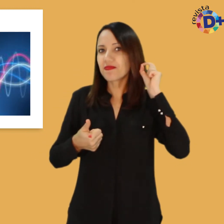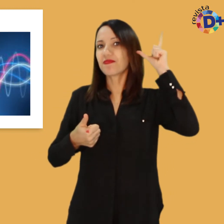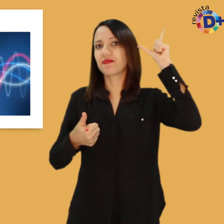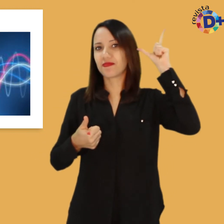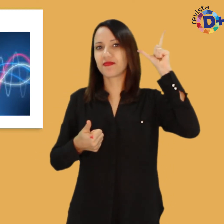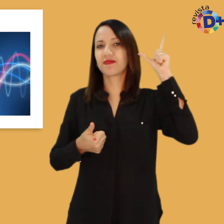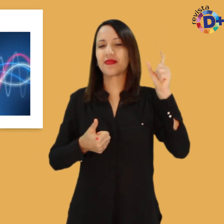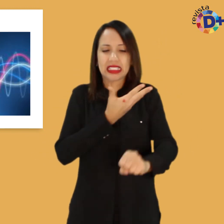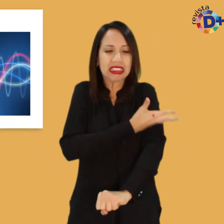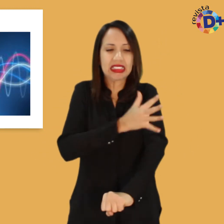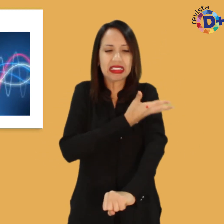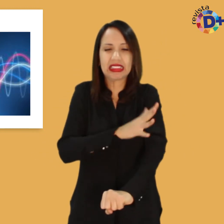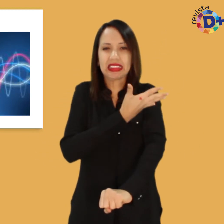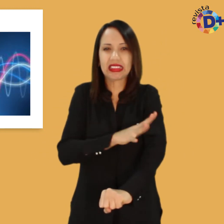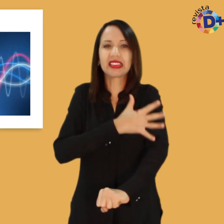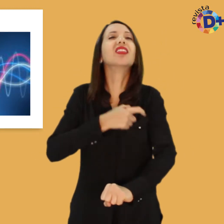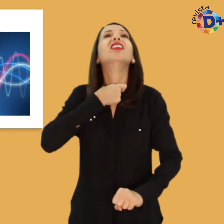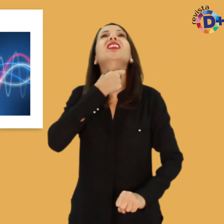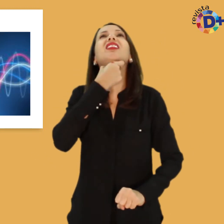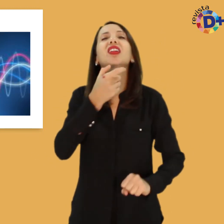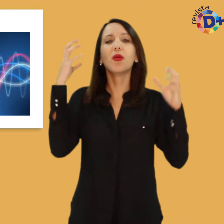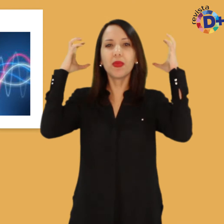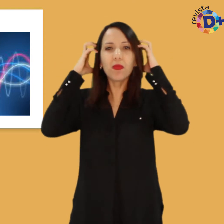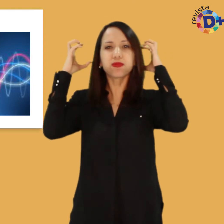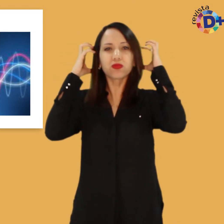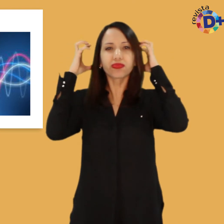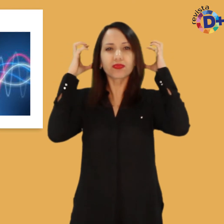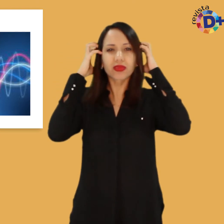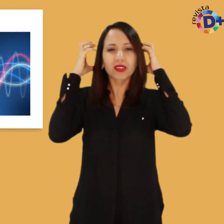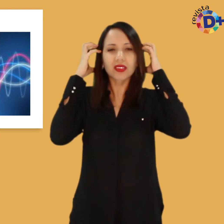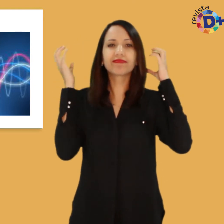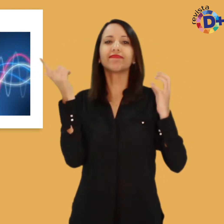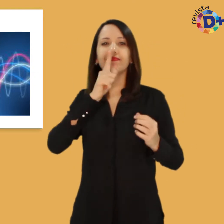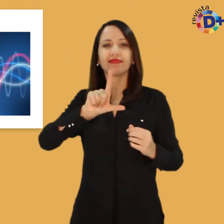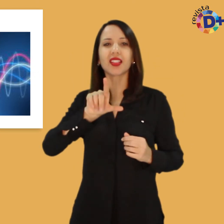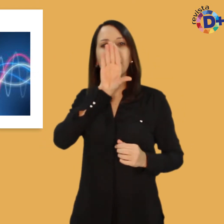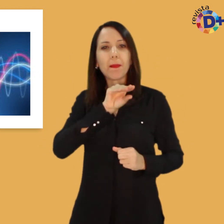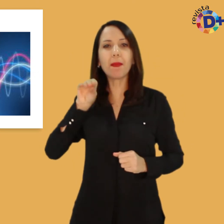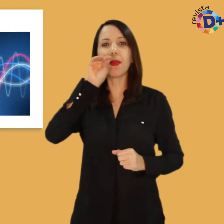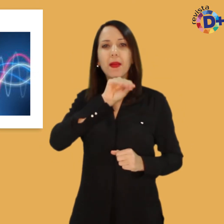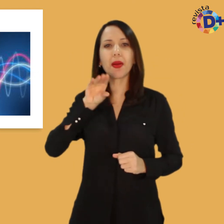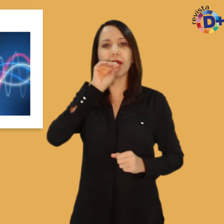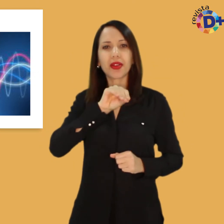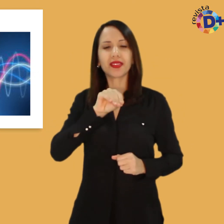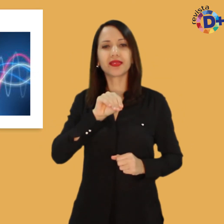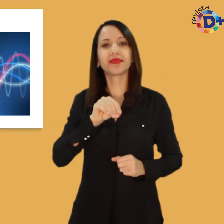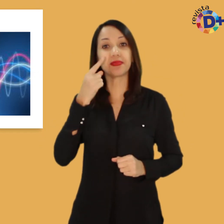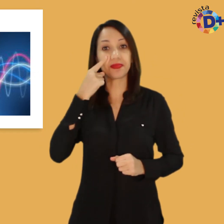treino fonoarticulatório, terapia que possibilite a fala oral, a leitura labial e